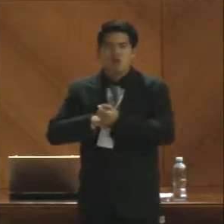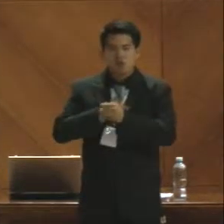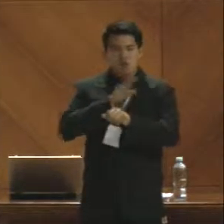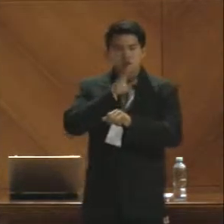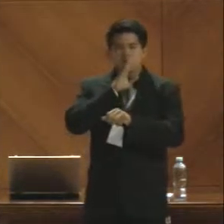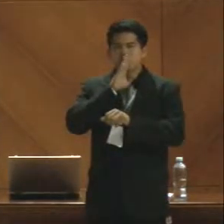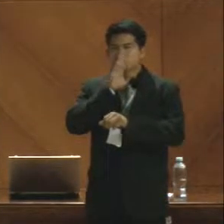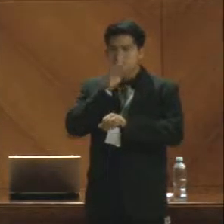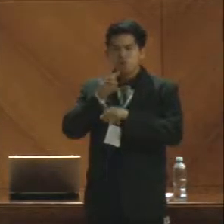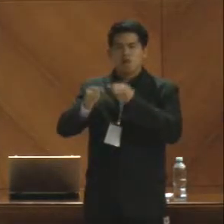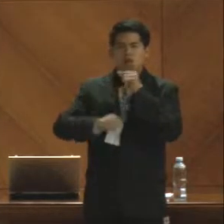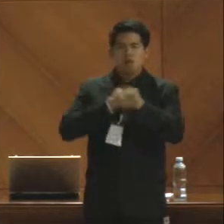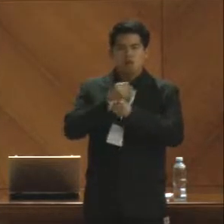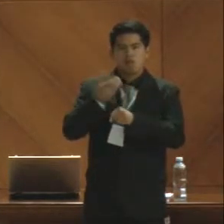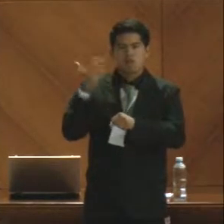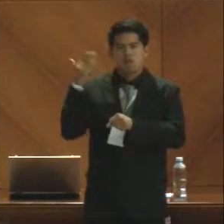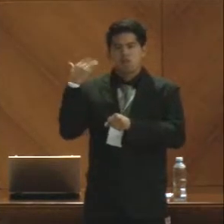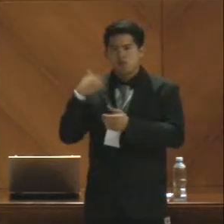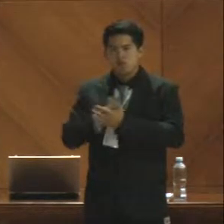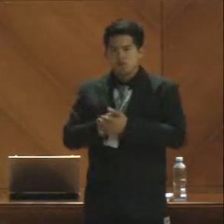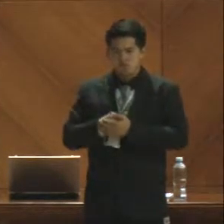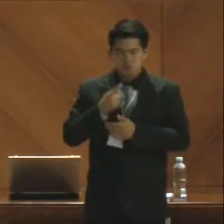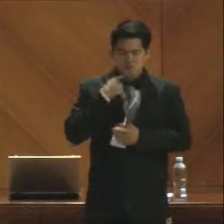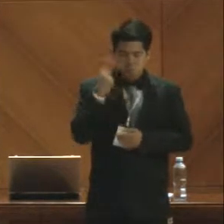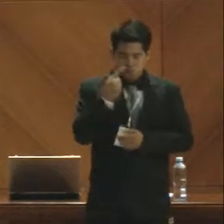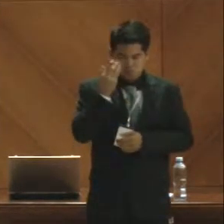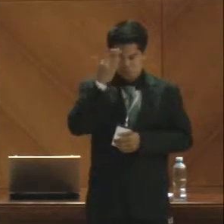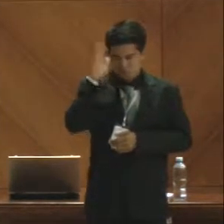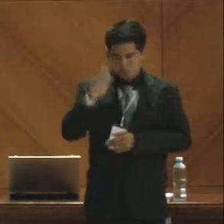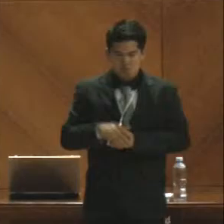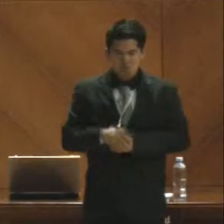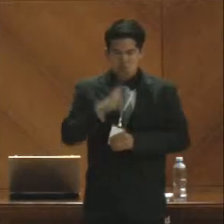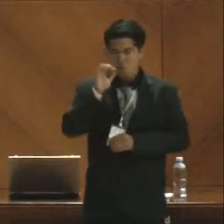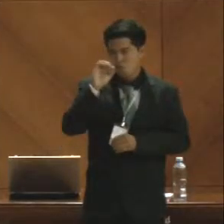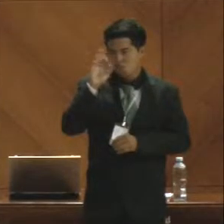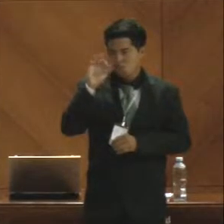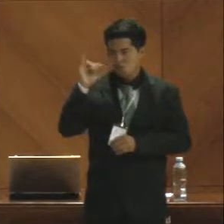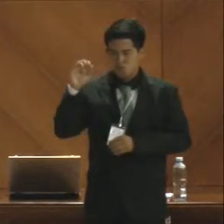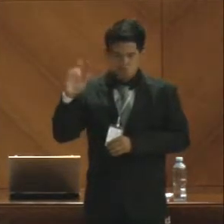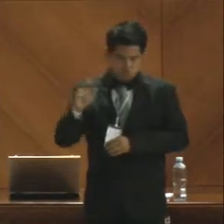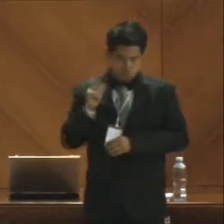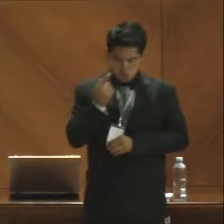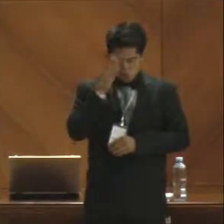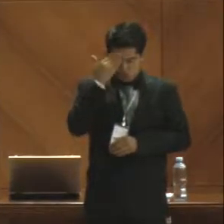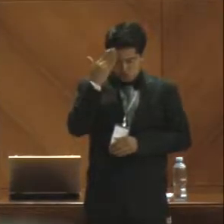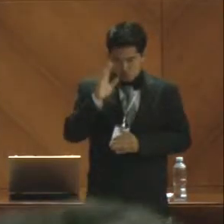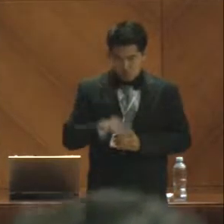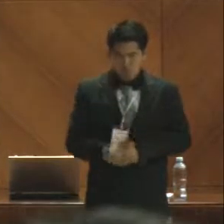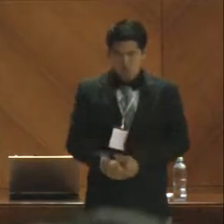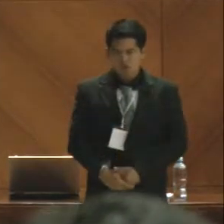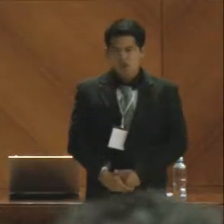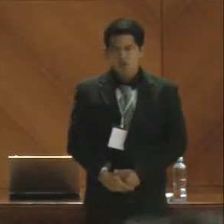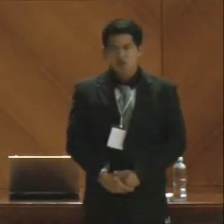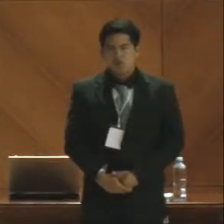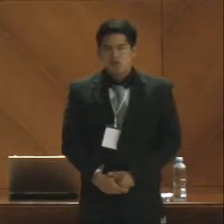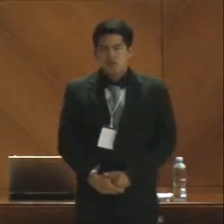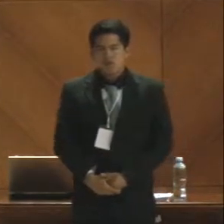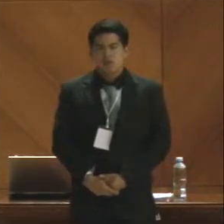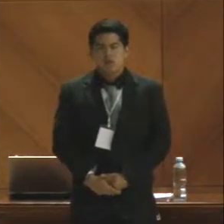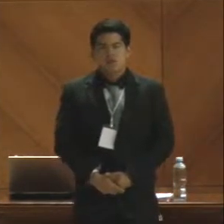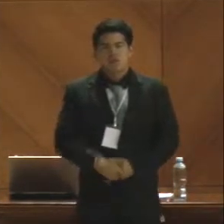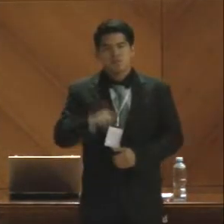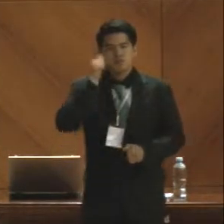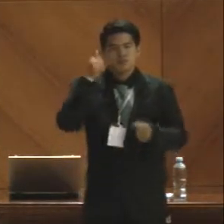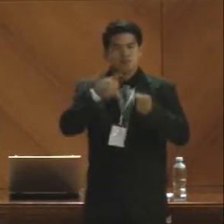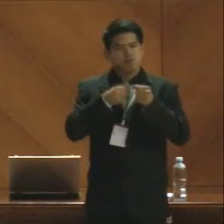años, para que cuando los chicos salgan del colegio, lo único que sepan usar es el Office. ¿Sí? Y ahí vuelvo a recordar lo que les